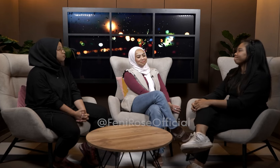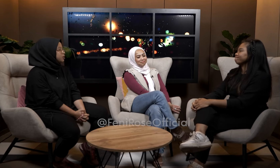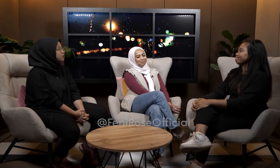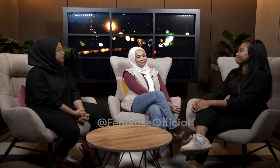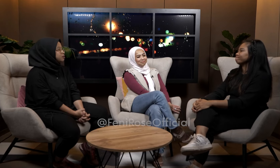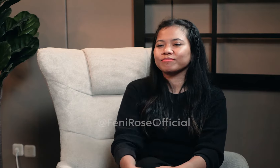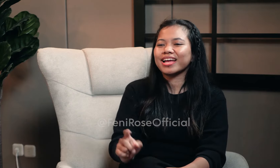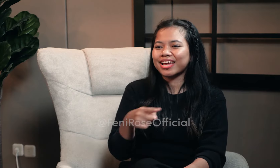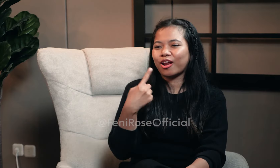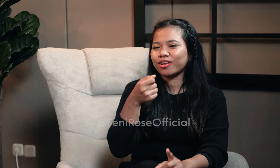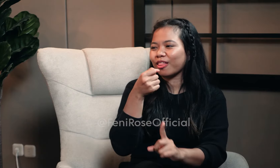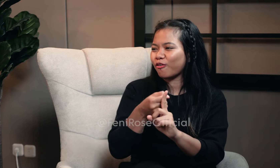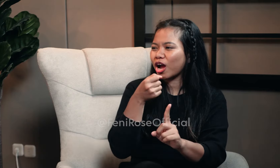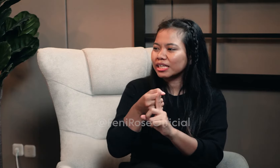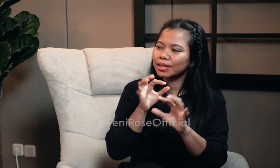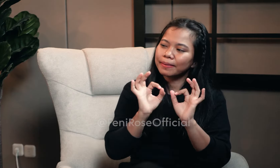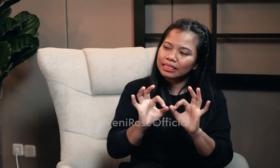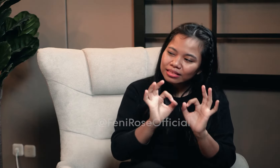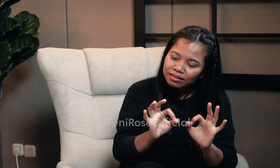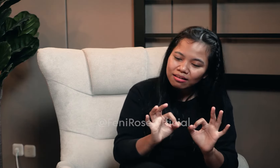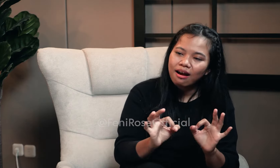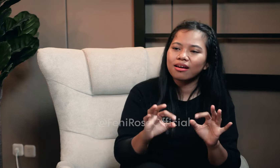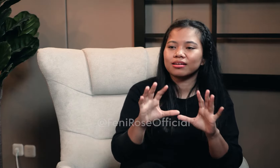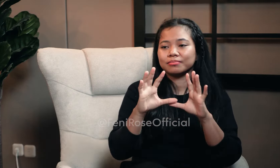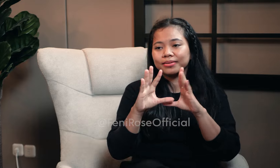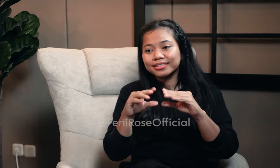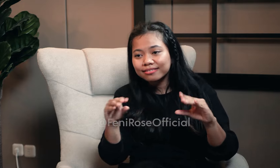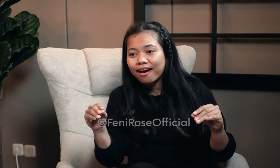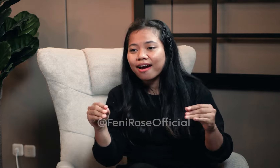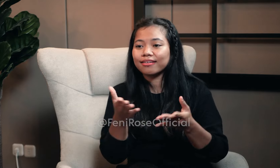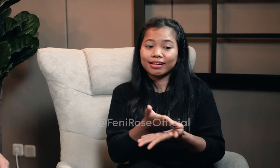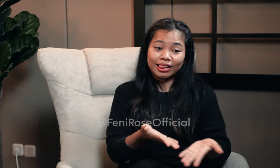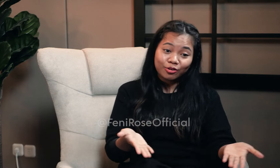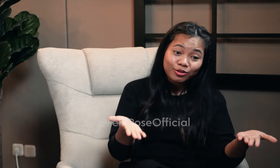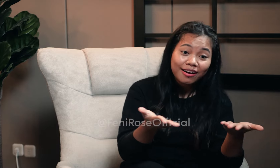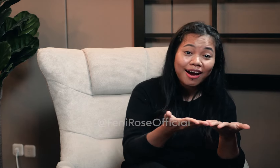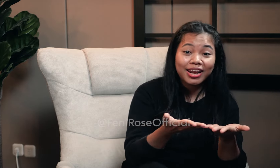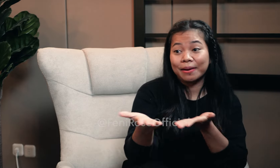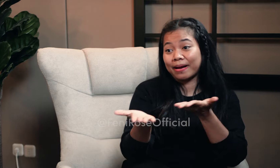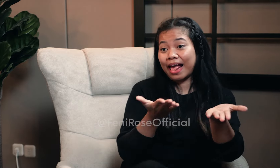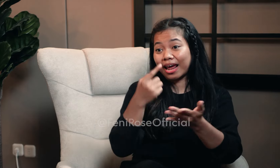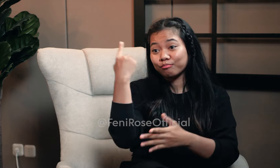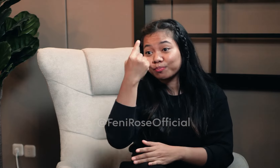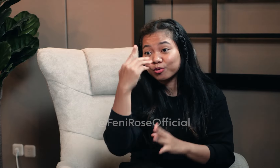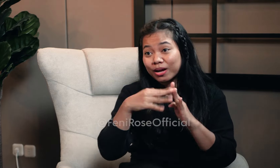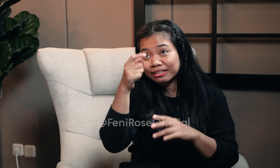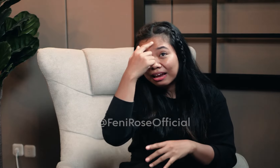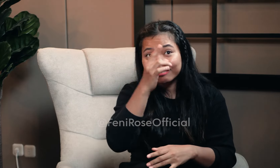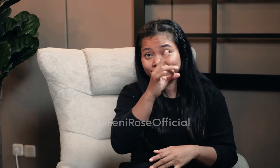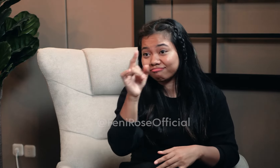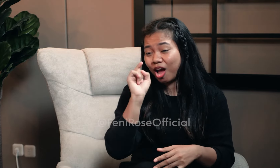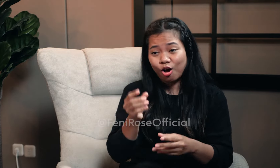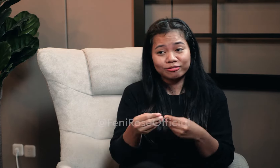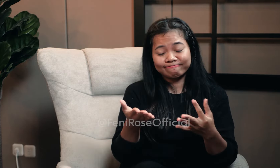Mbak artinya ee banyak ee harus advokasi ke eduk edukasi meningai pendidikan